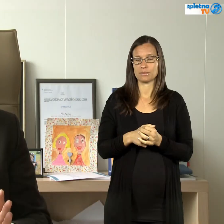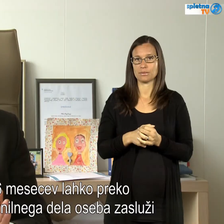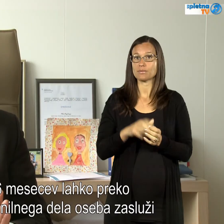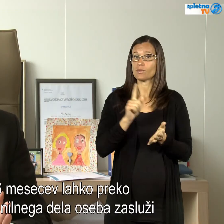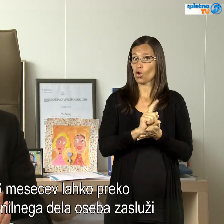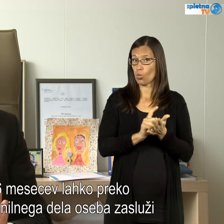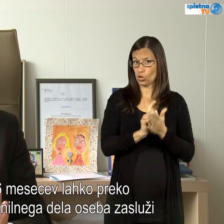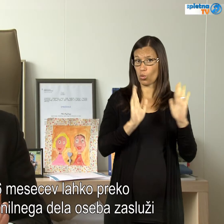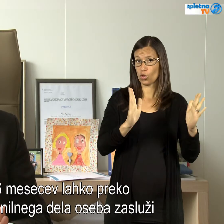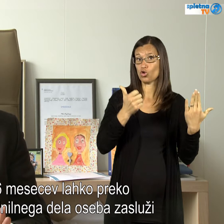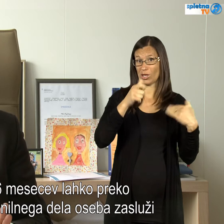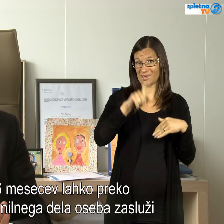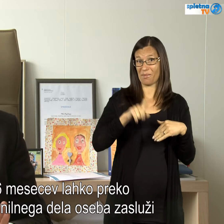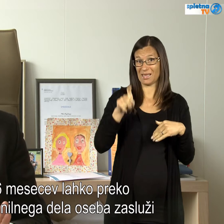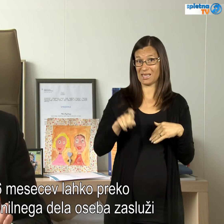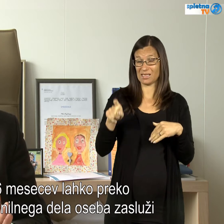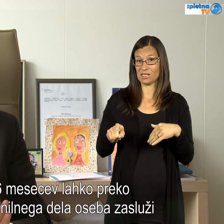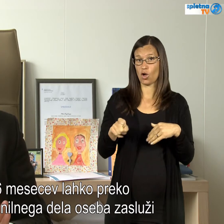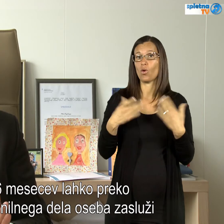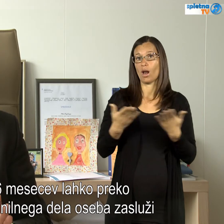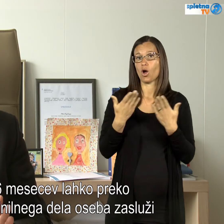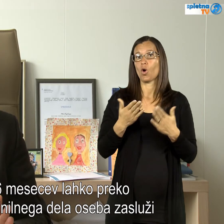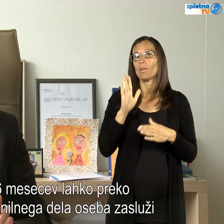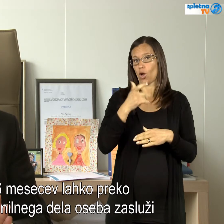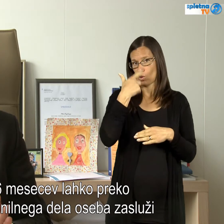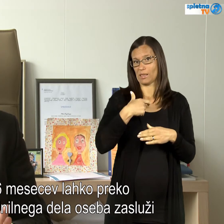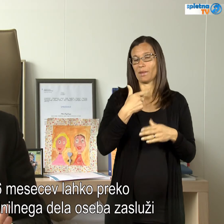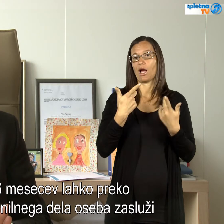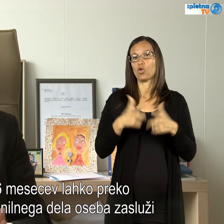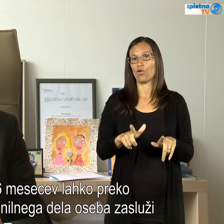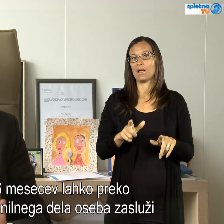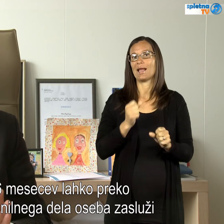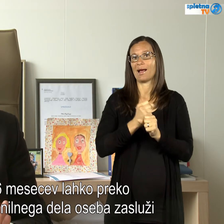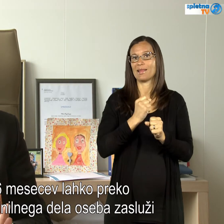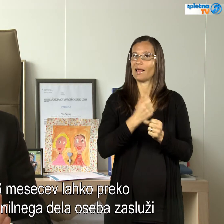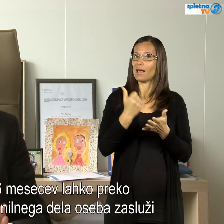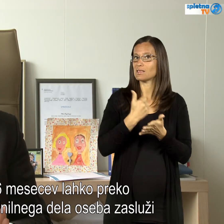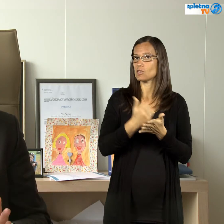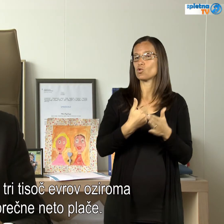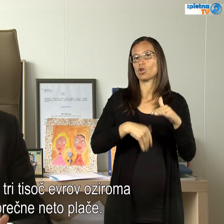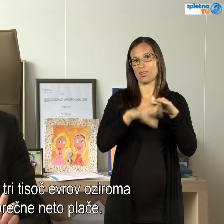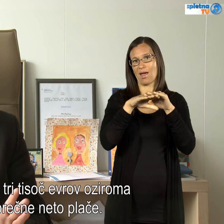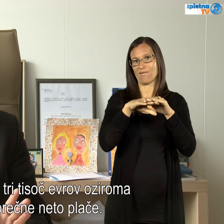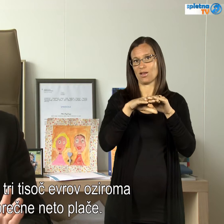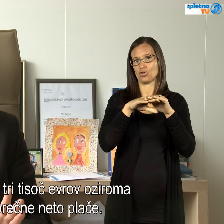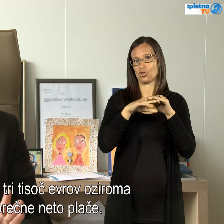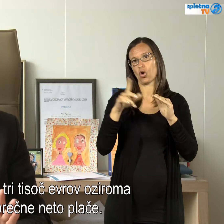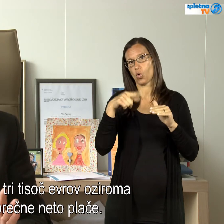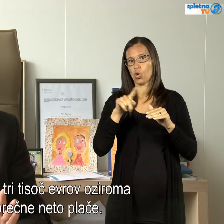V obdobju 6 mesecev lahko preko osebnega dopolnilnega dela zaslužim največ okoli